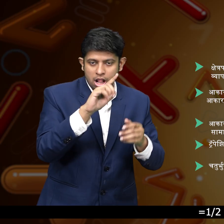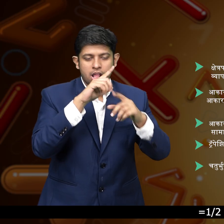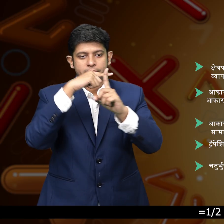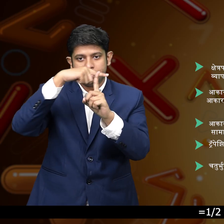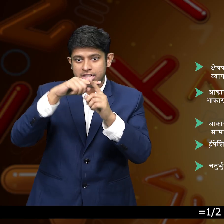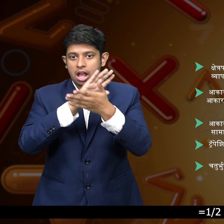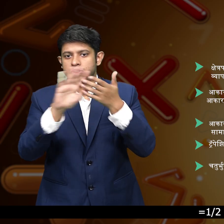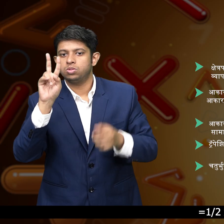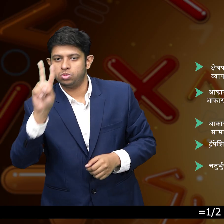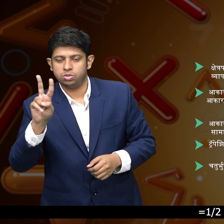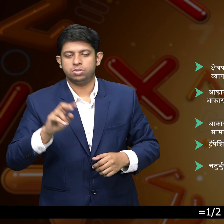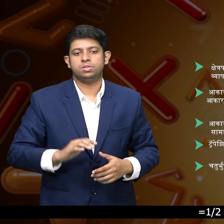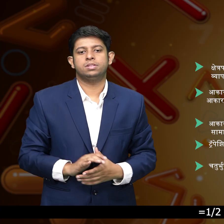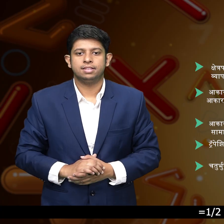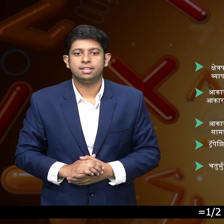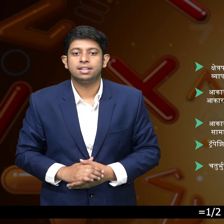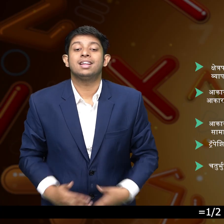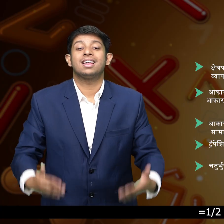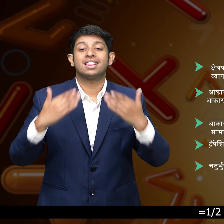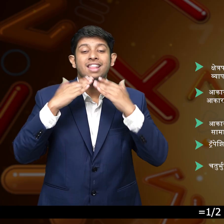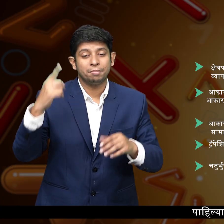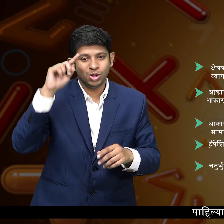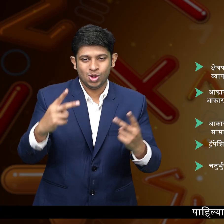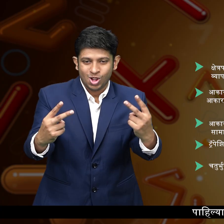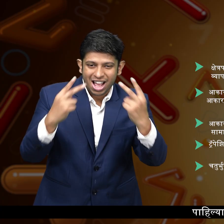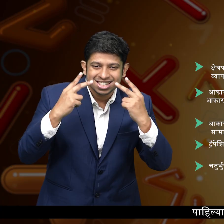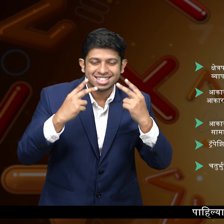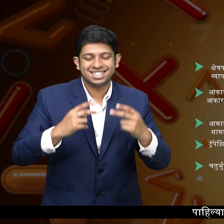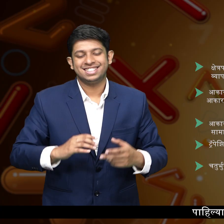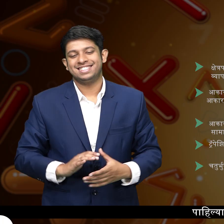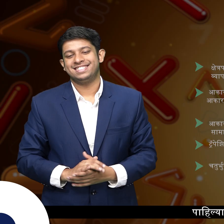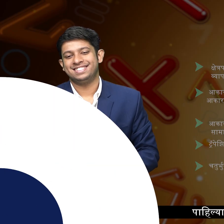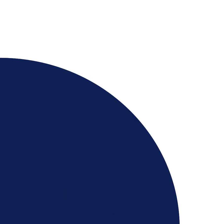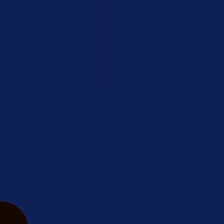पाहिल्याबद्दल धन्यवाद.